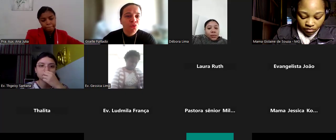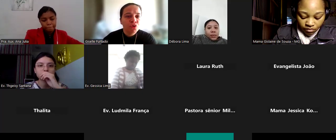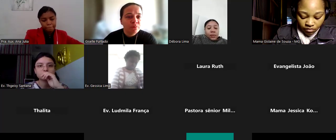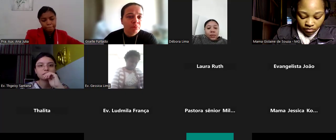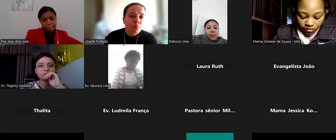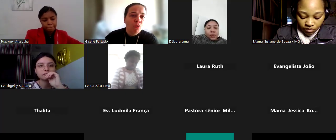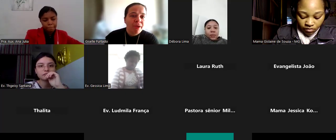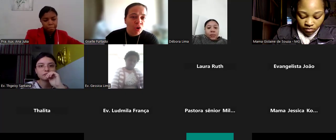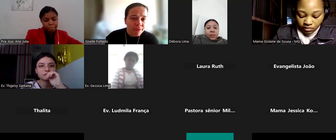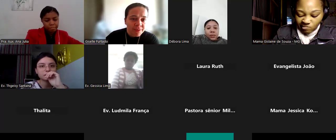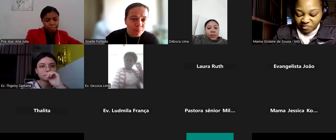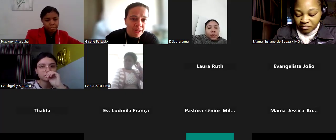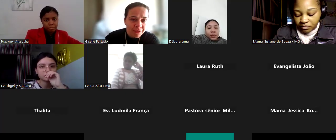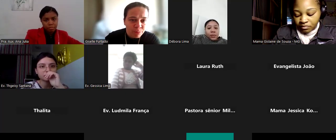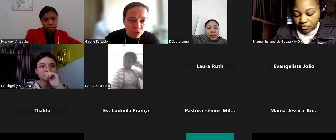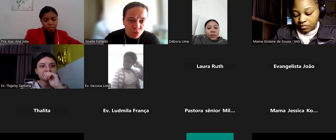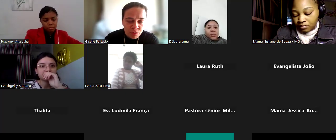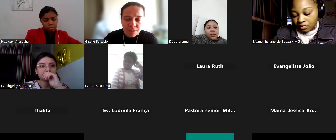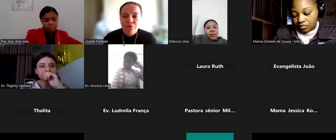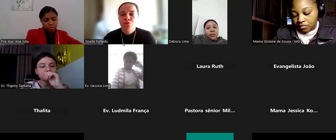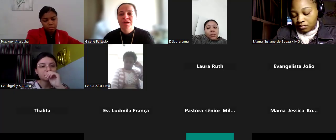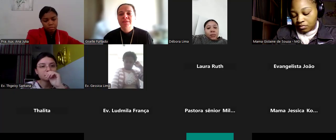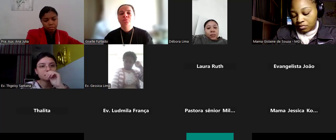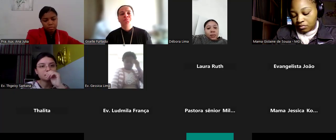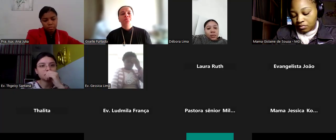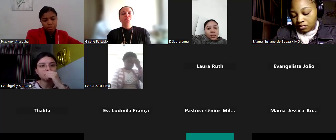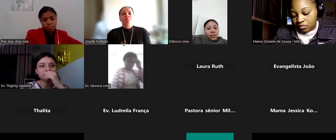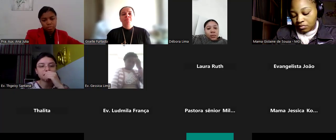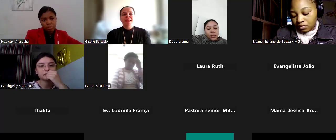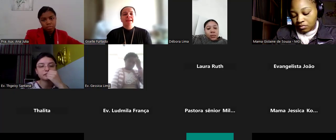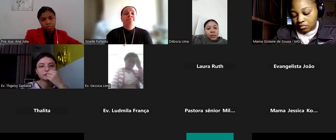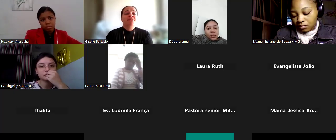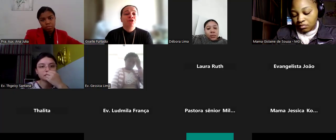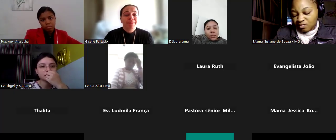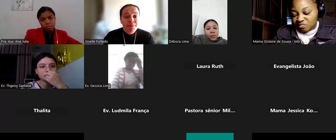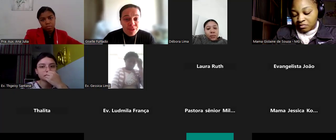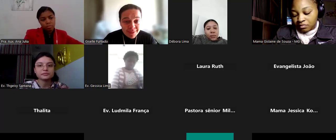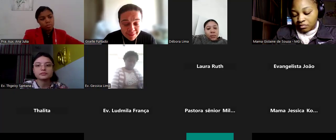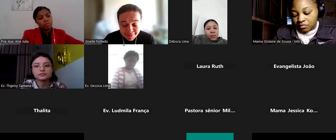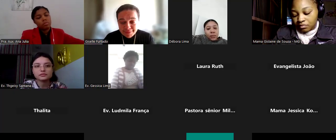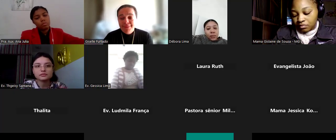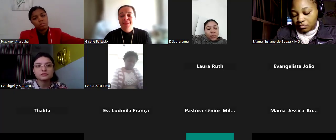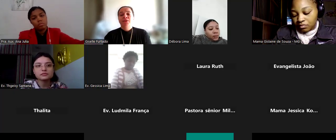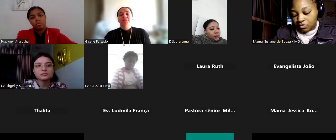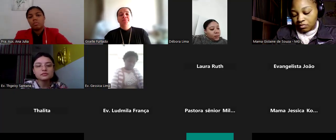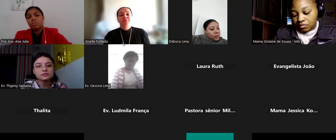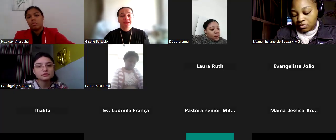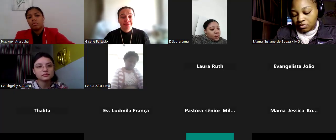surdos um pouco menores espalhadas pelos outros estados do Brasil. Mas nós sabemos que eles existem e nós sabemos que eles